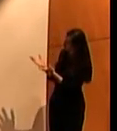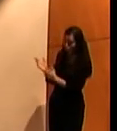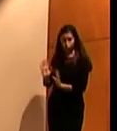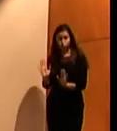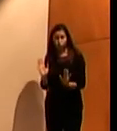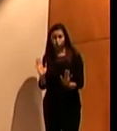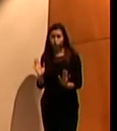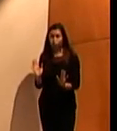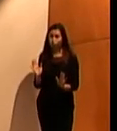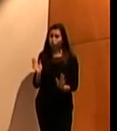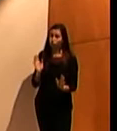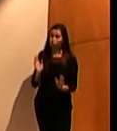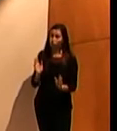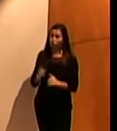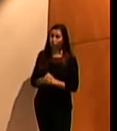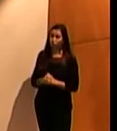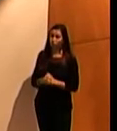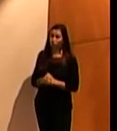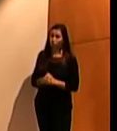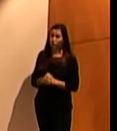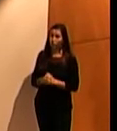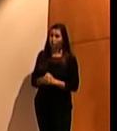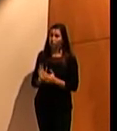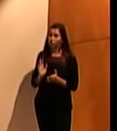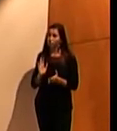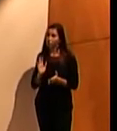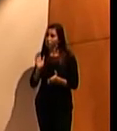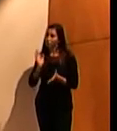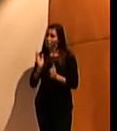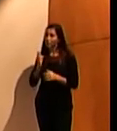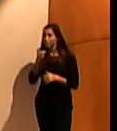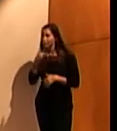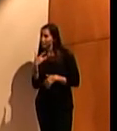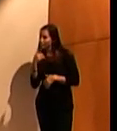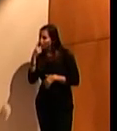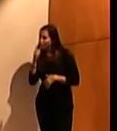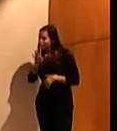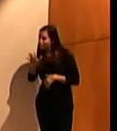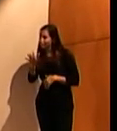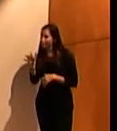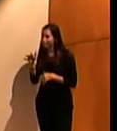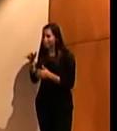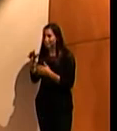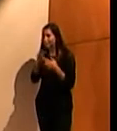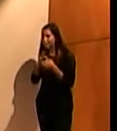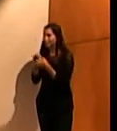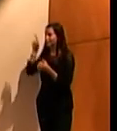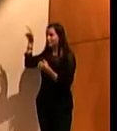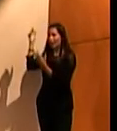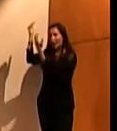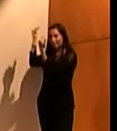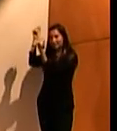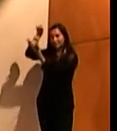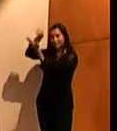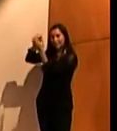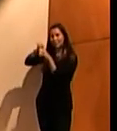Non, c'est après peut-être le ressenti par rapport à la médiathèque. Ah oui! Effectivement, l'abri au sein de la médiathèque,